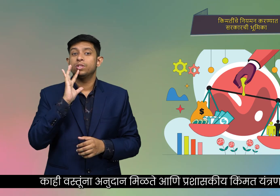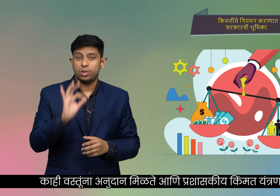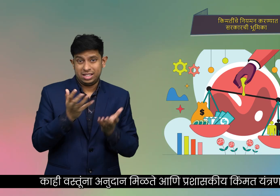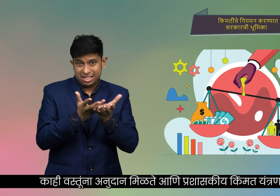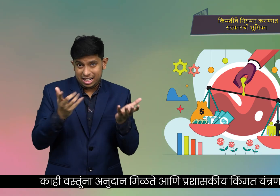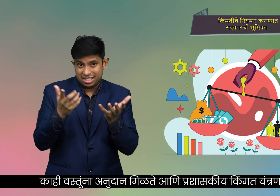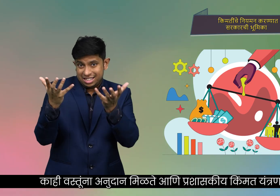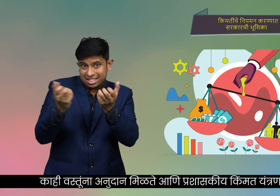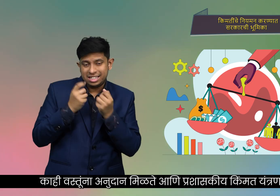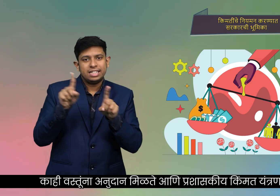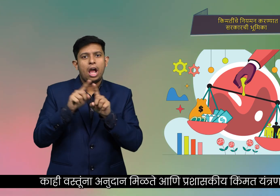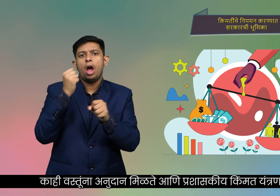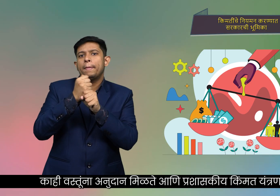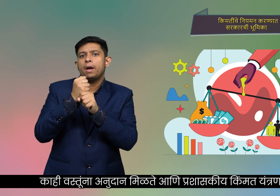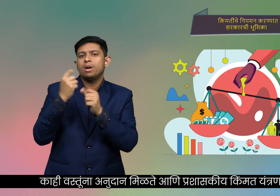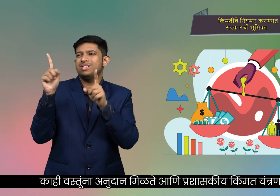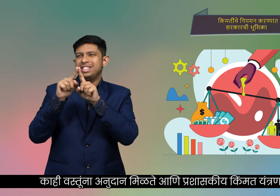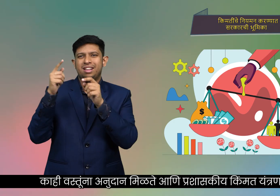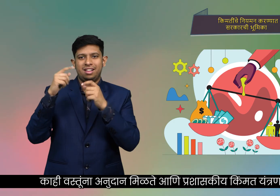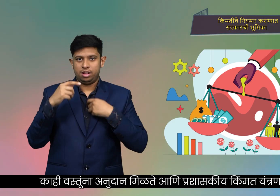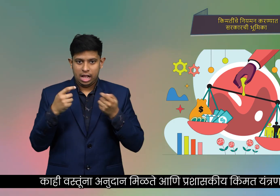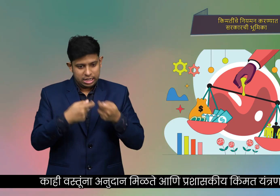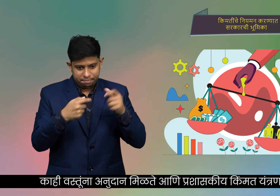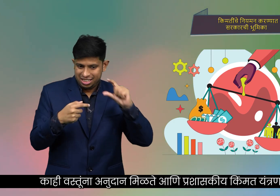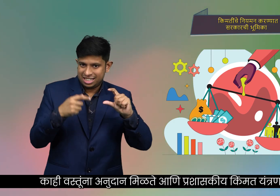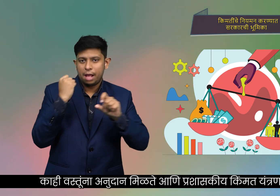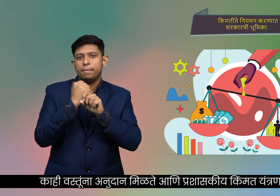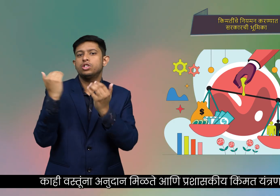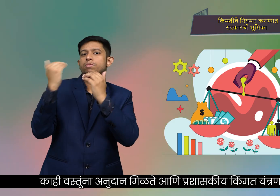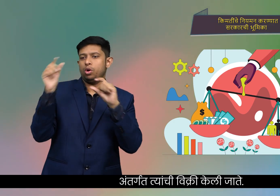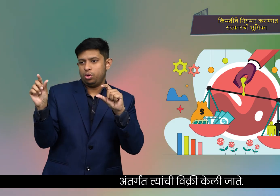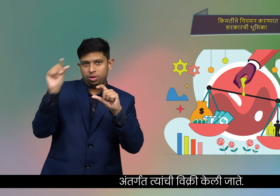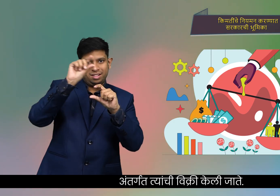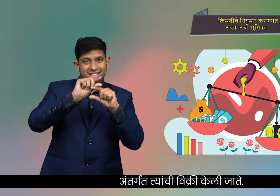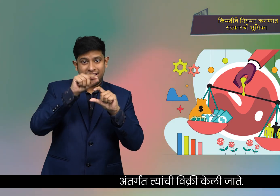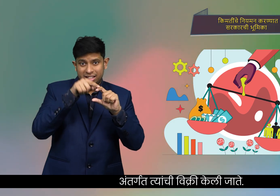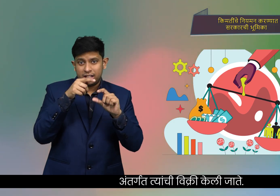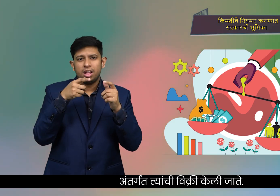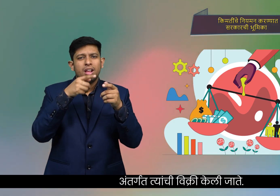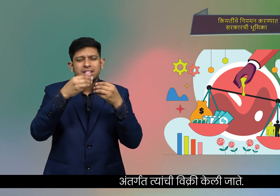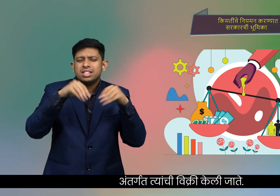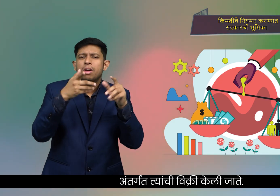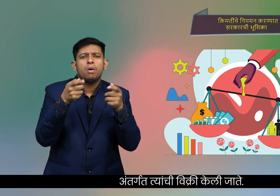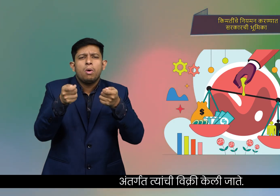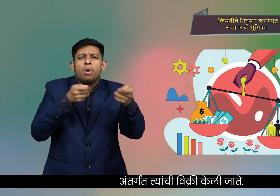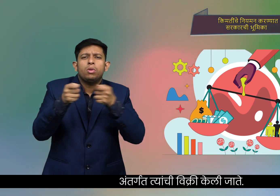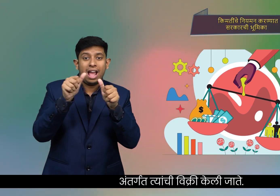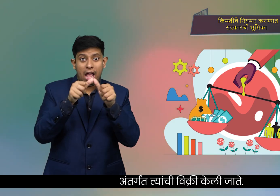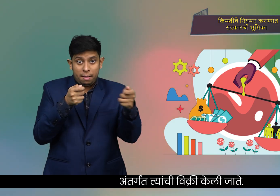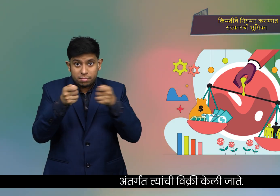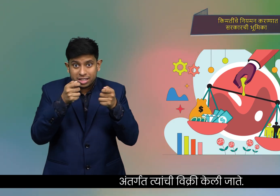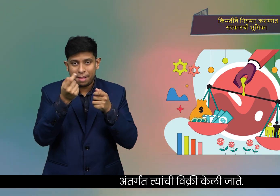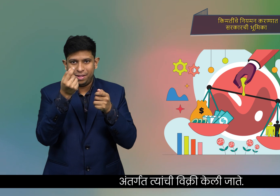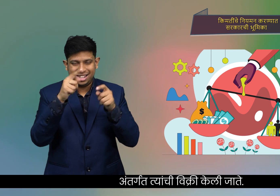काही वस्तूंना अनुदान मिळते आणि प्रशासकीय किंमत यंत्रणा अंतर्गत त्यांची विक्री केली जाते.